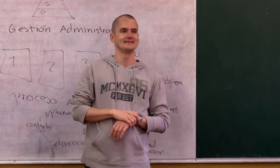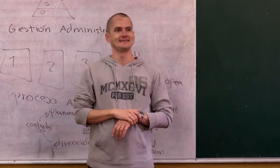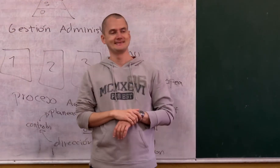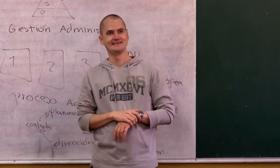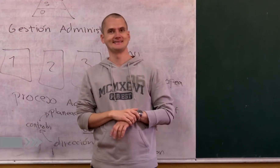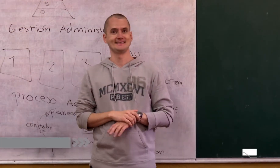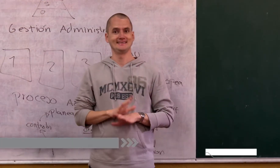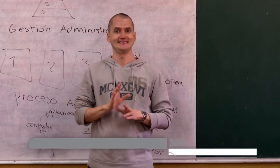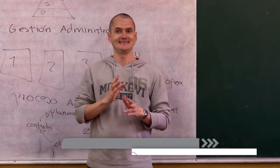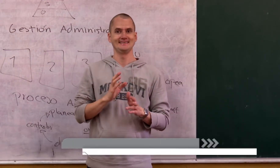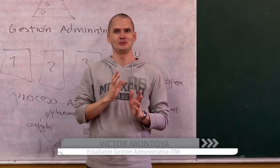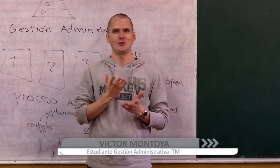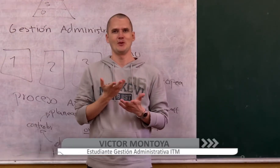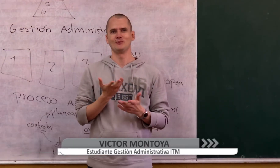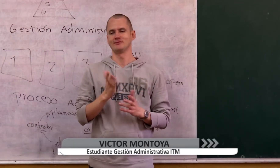Para nosotros, las personas sordas,